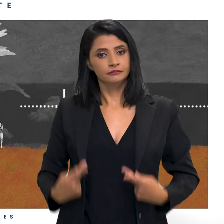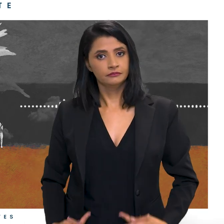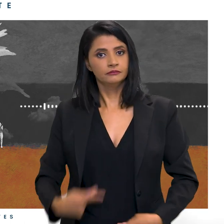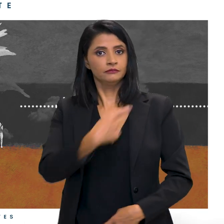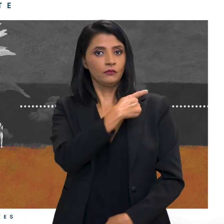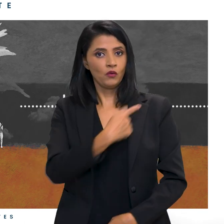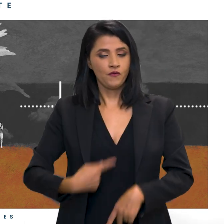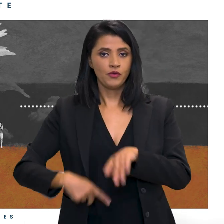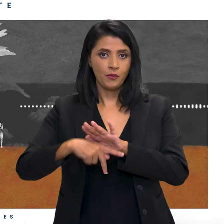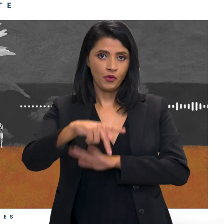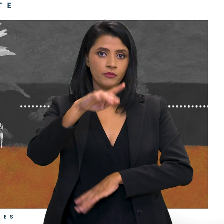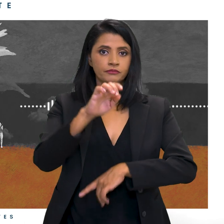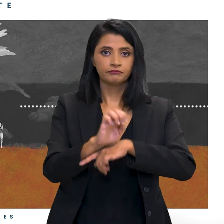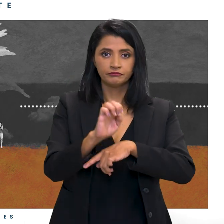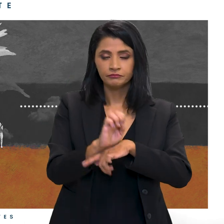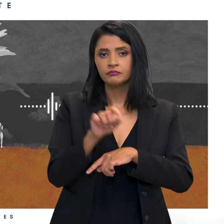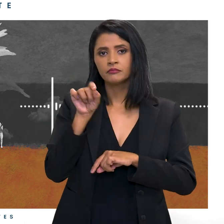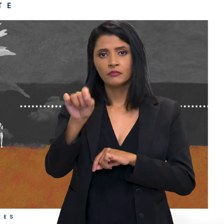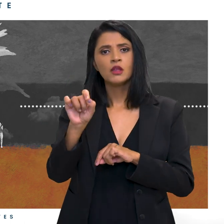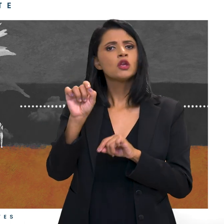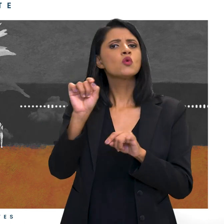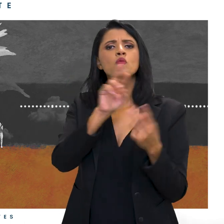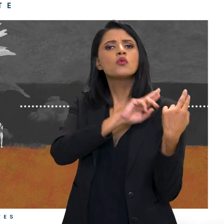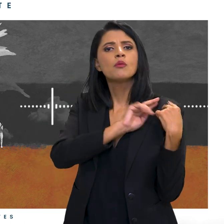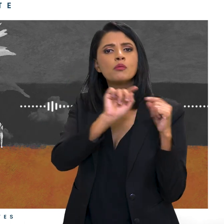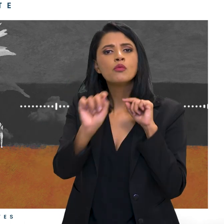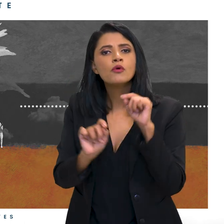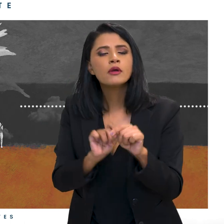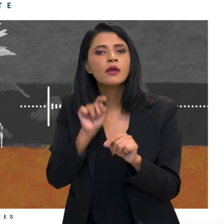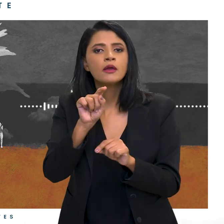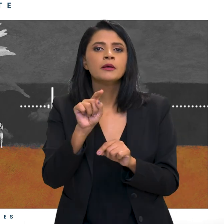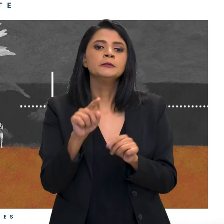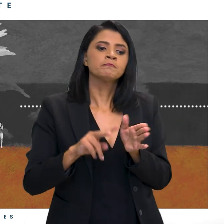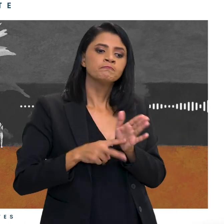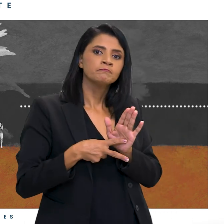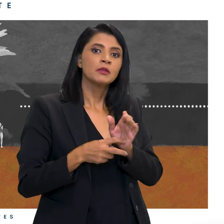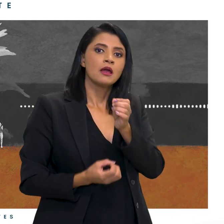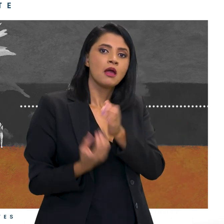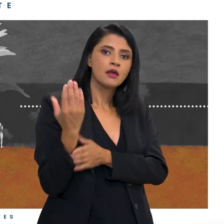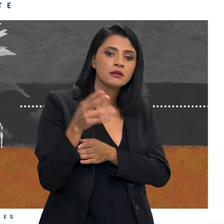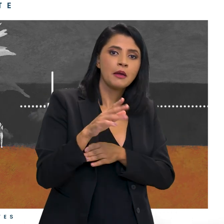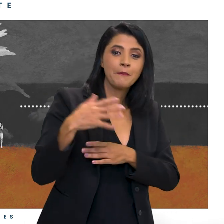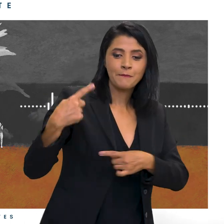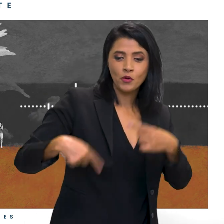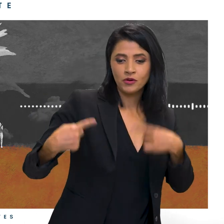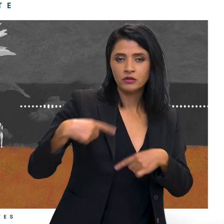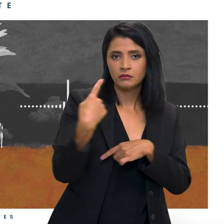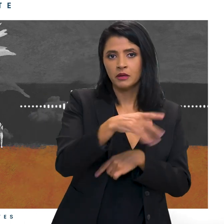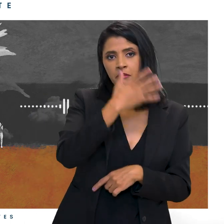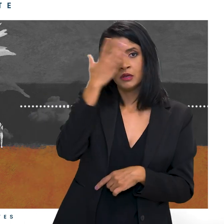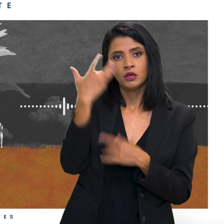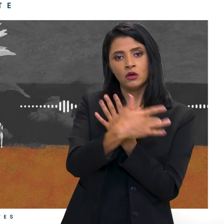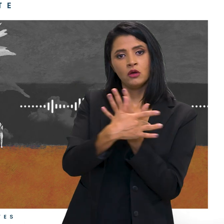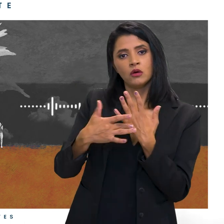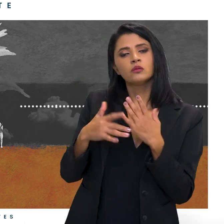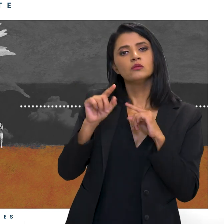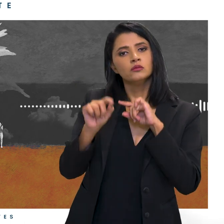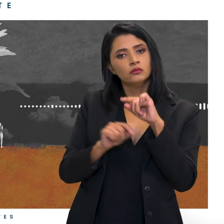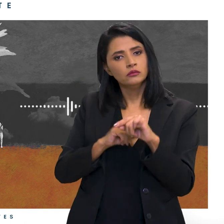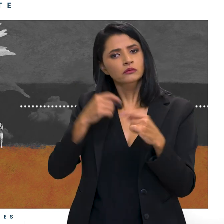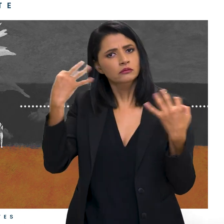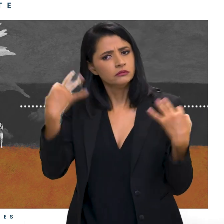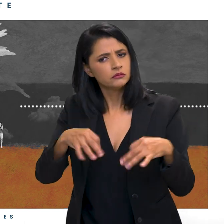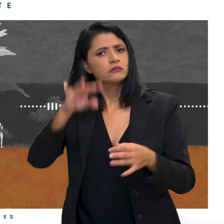Social e Direitos Humanos do Governo do Estado e ela cuida e fiscaliza para que as políticas voltadas à pessoa com deficiência no